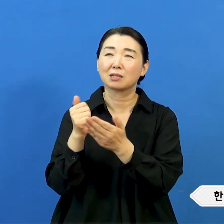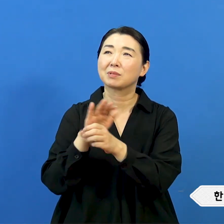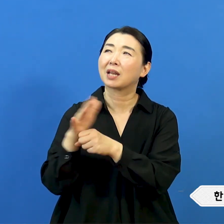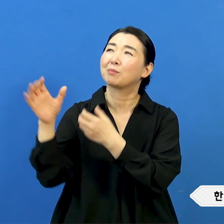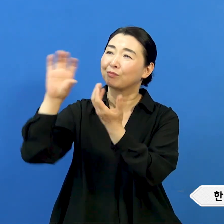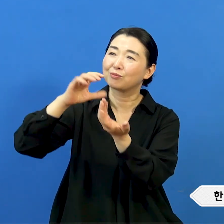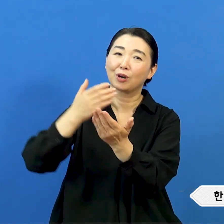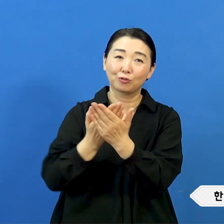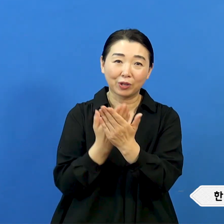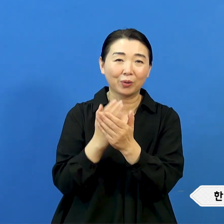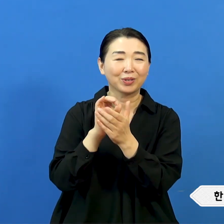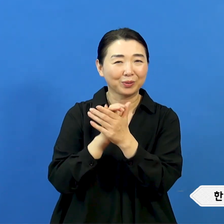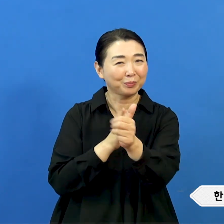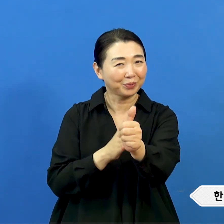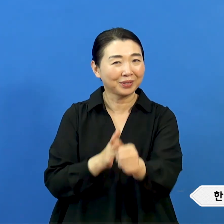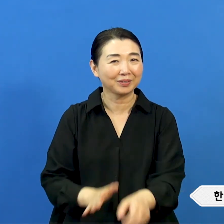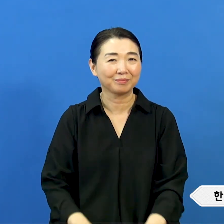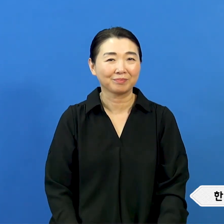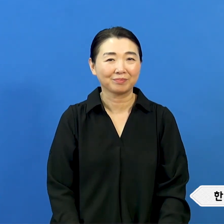부어주십시오. 그렇게 기도하십시오.